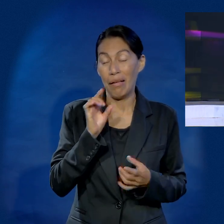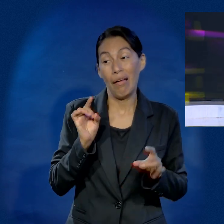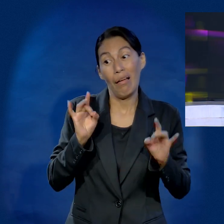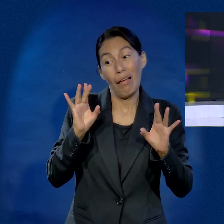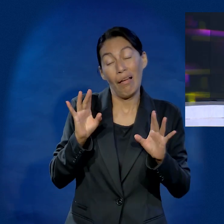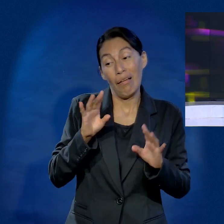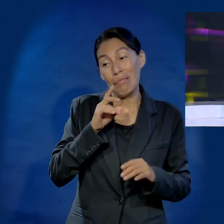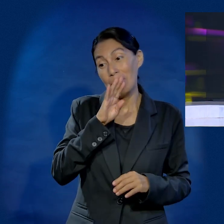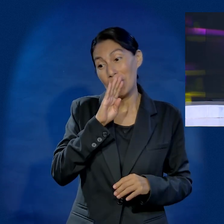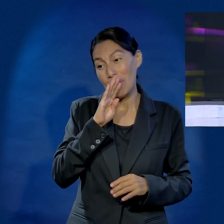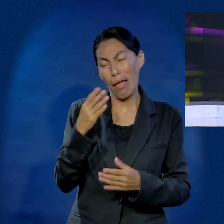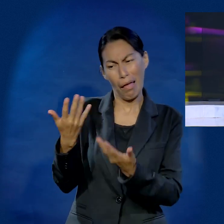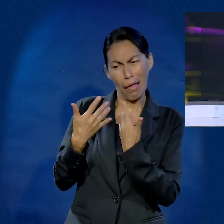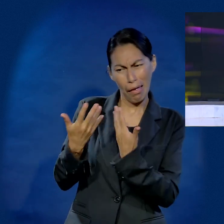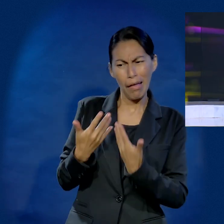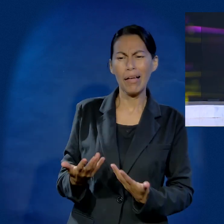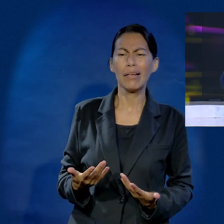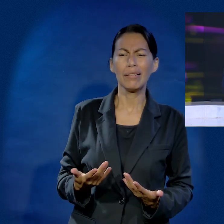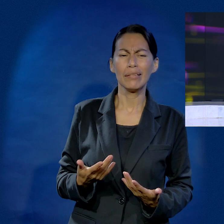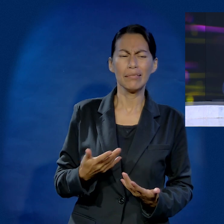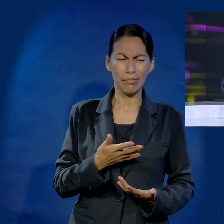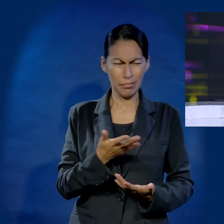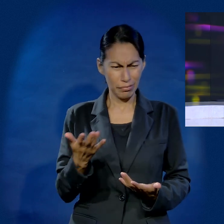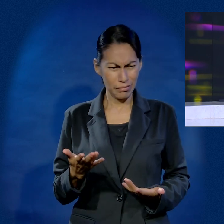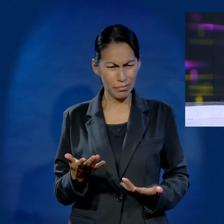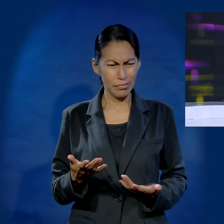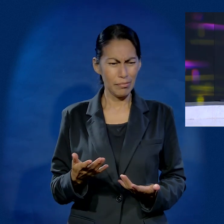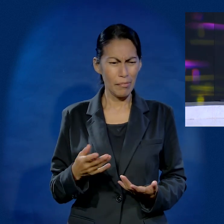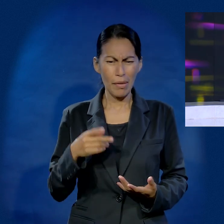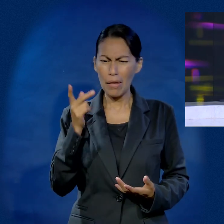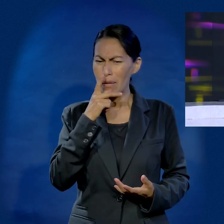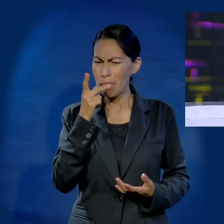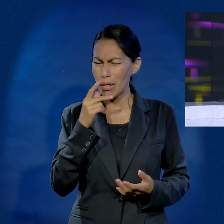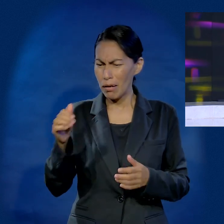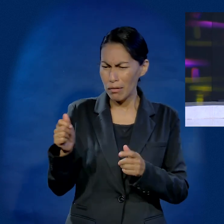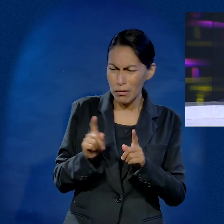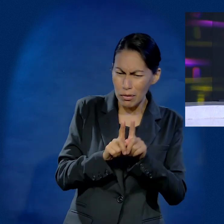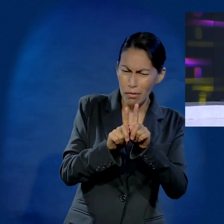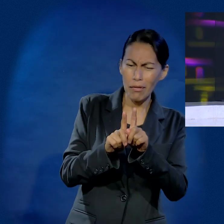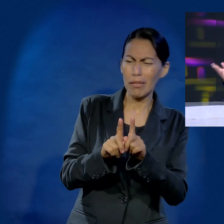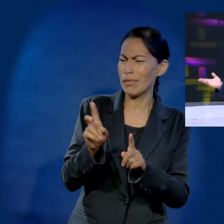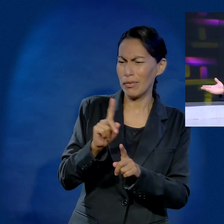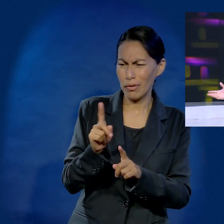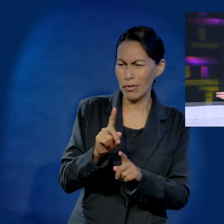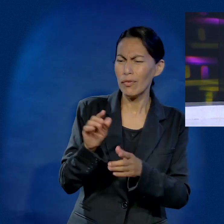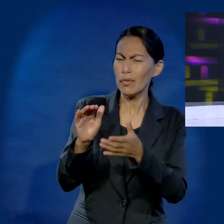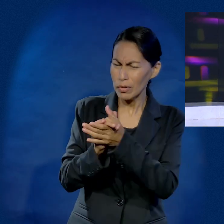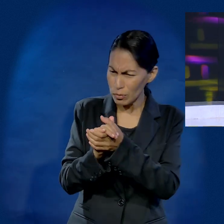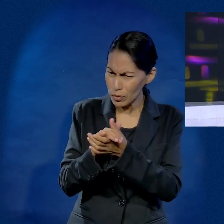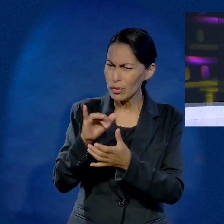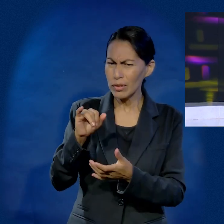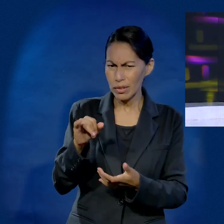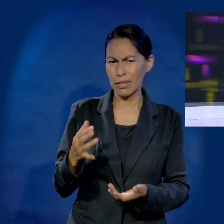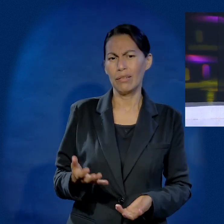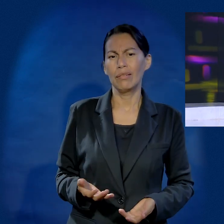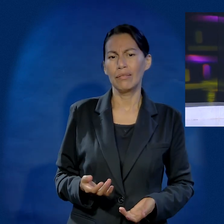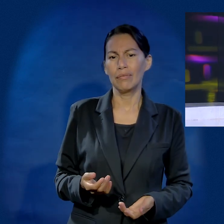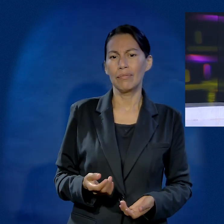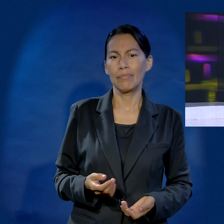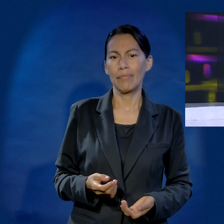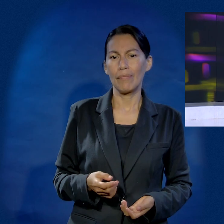no encontraba. Un día mi mamá me regaña y dice, mijo, cálmese. Se trata de buscar una esposa, no un pastor asociado, me dijo.